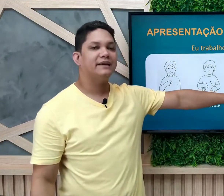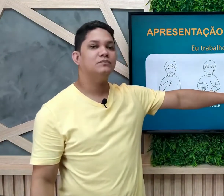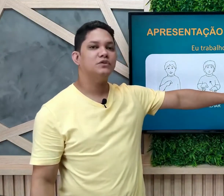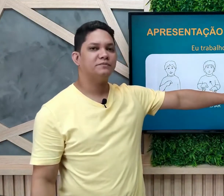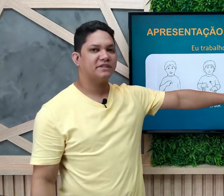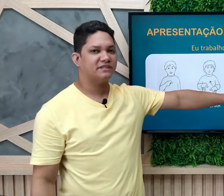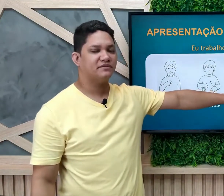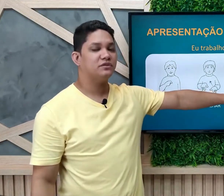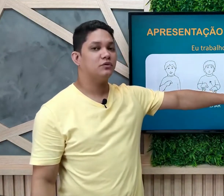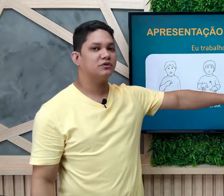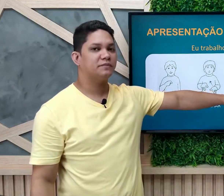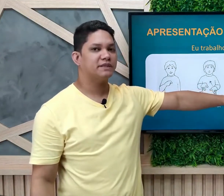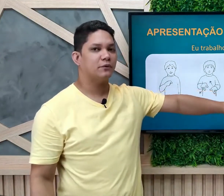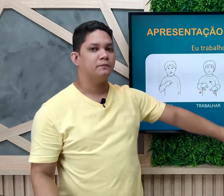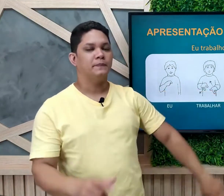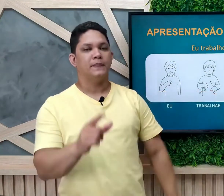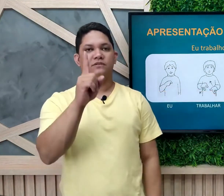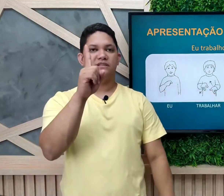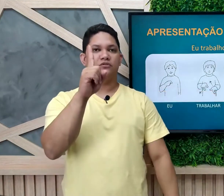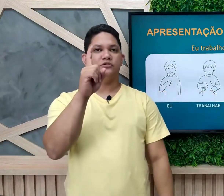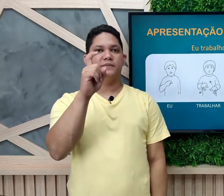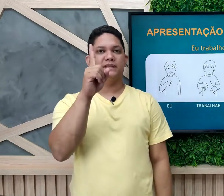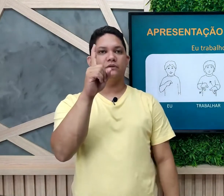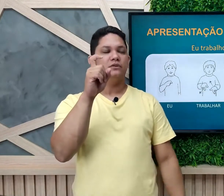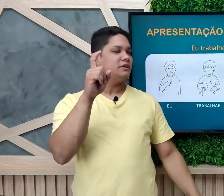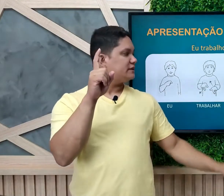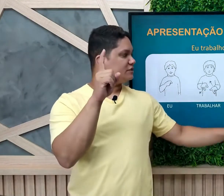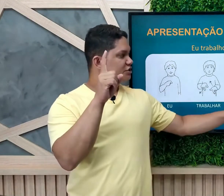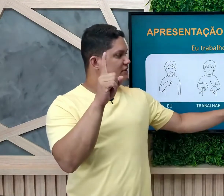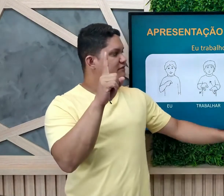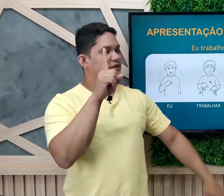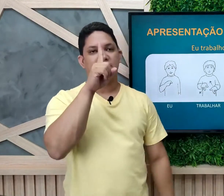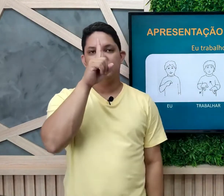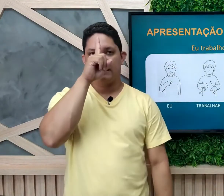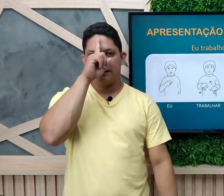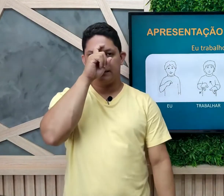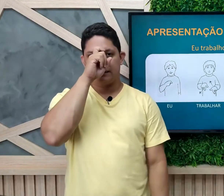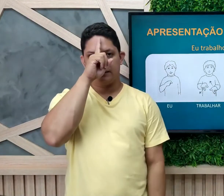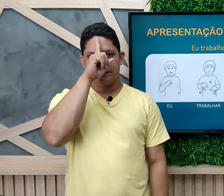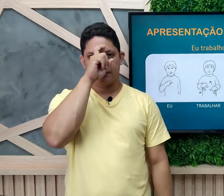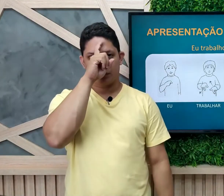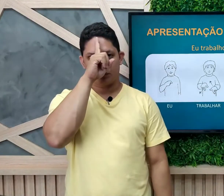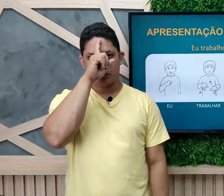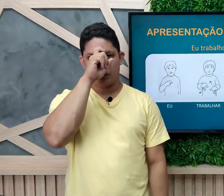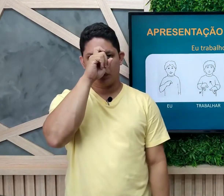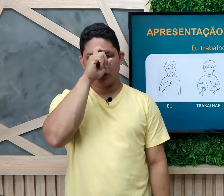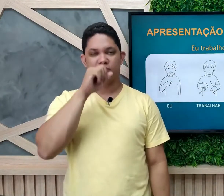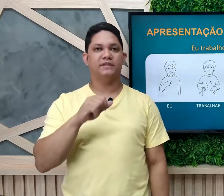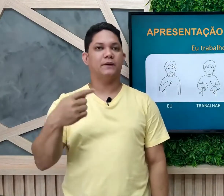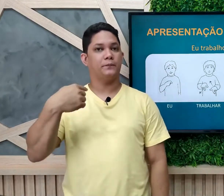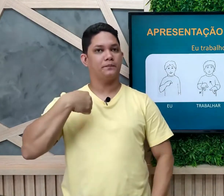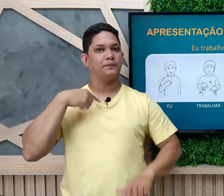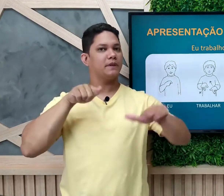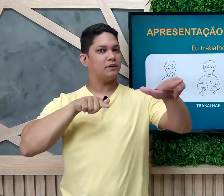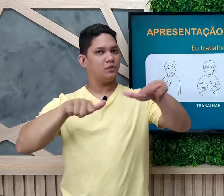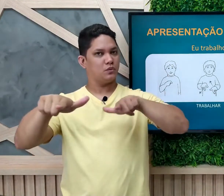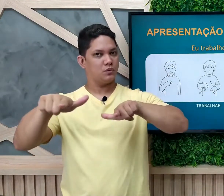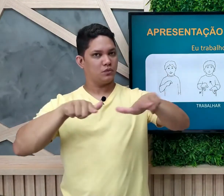muito específico, que é o hospital. O sinal de hospital que a gente está vendo aqui é esse aqui, pronto, hospital.